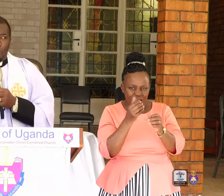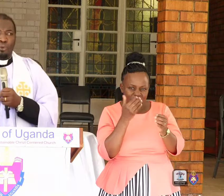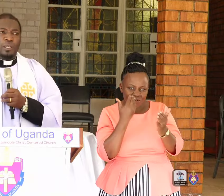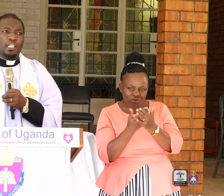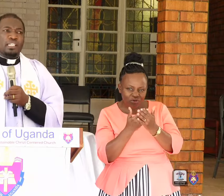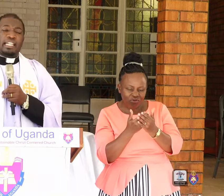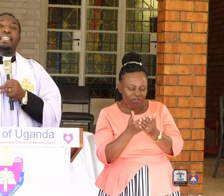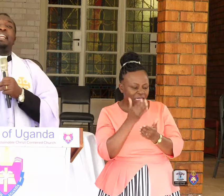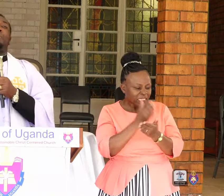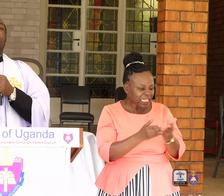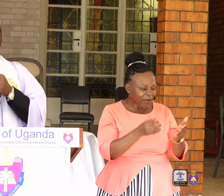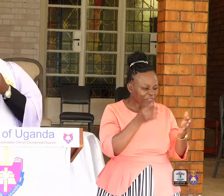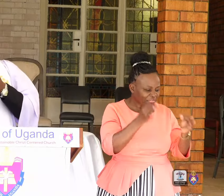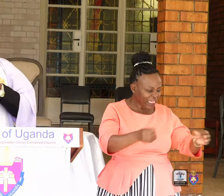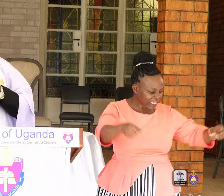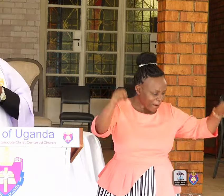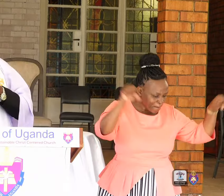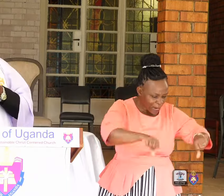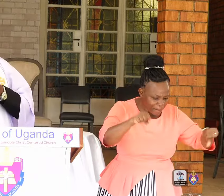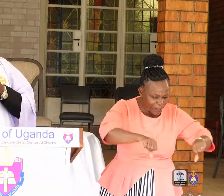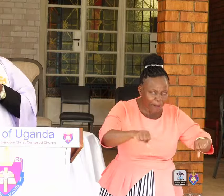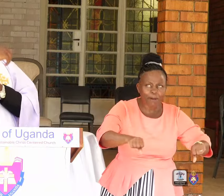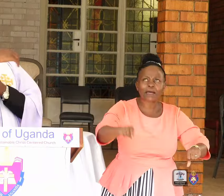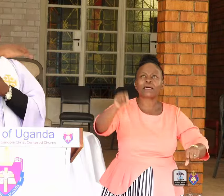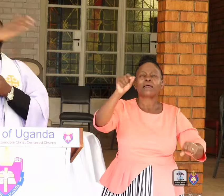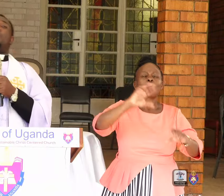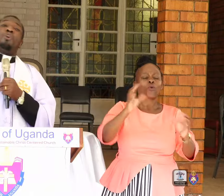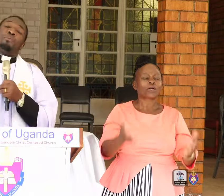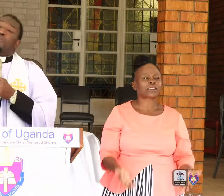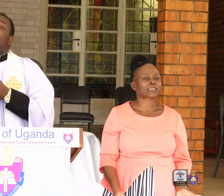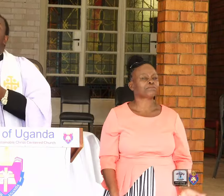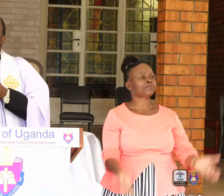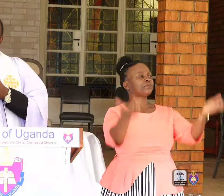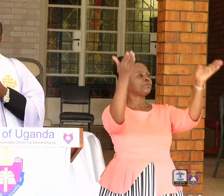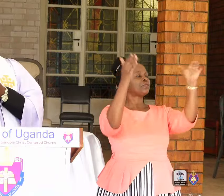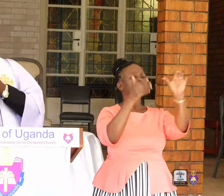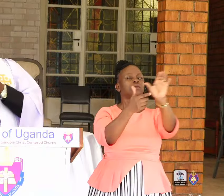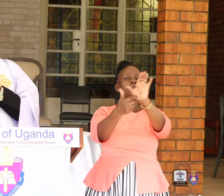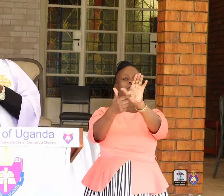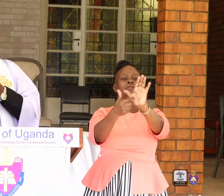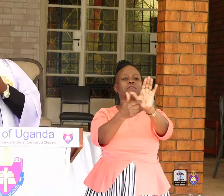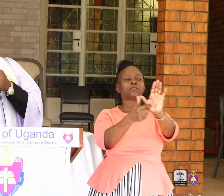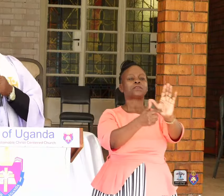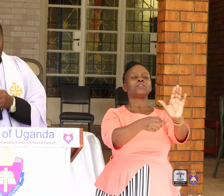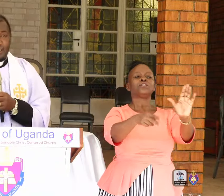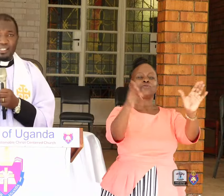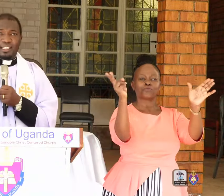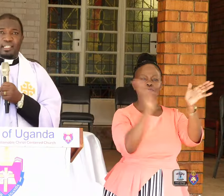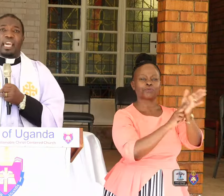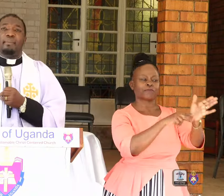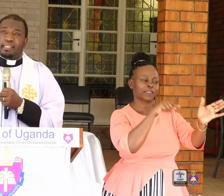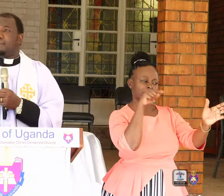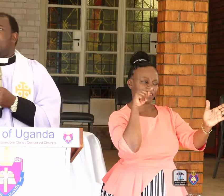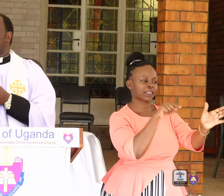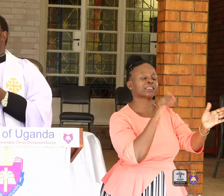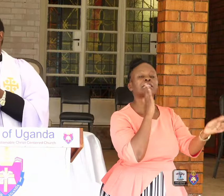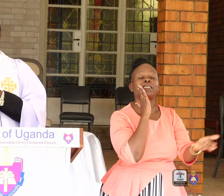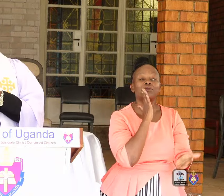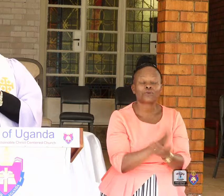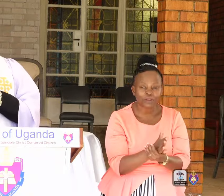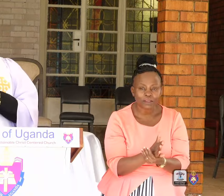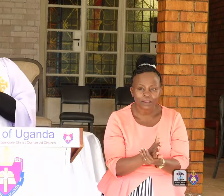ebifu n'etandika bisitula ng'ebiraga buli omu okubakakasa nti gano maki ge mazima